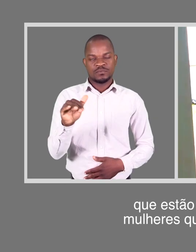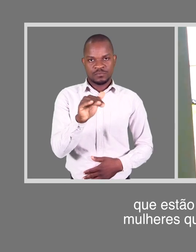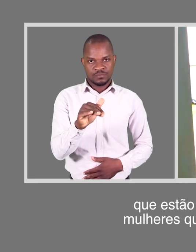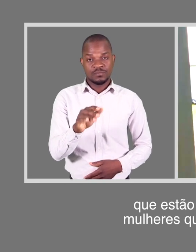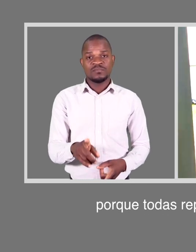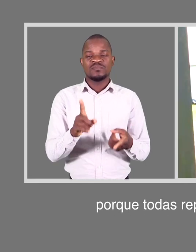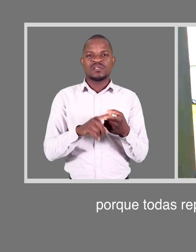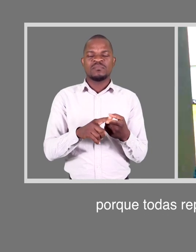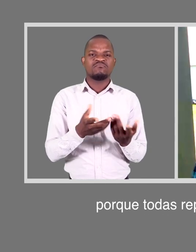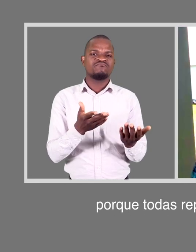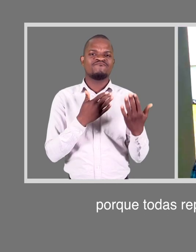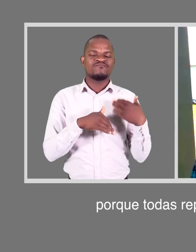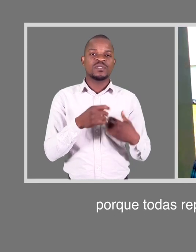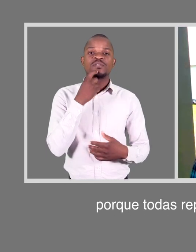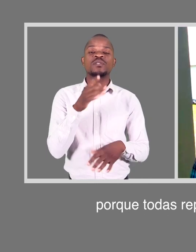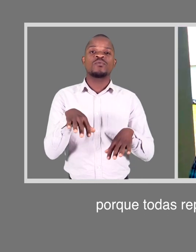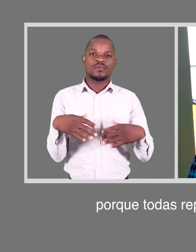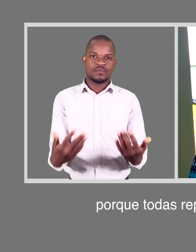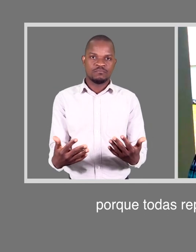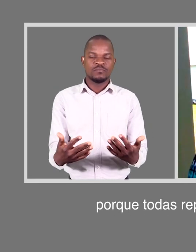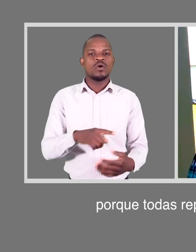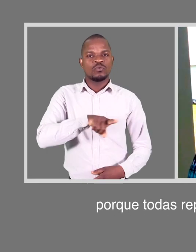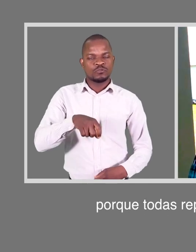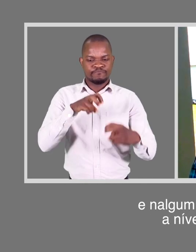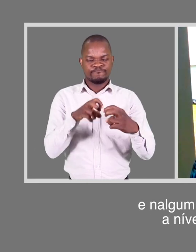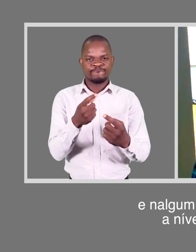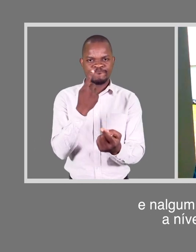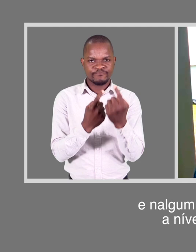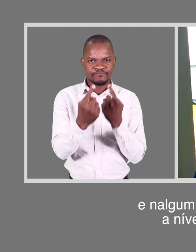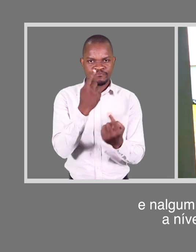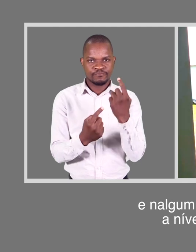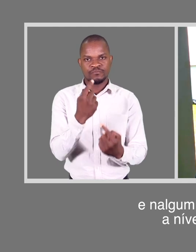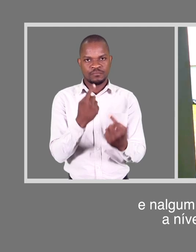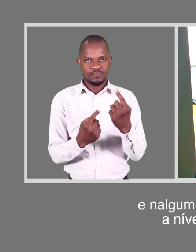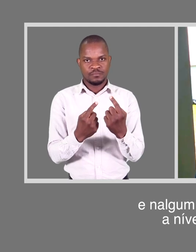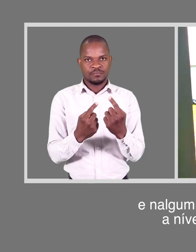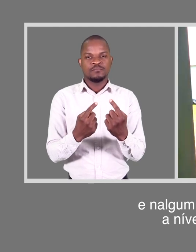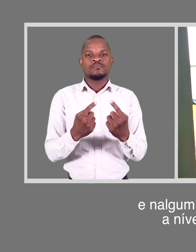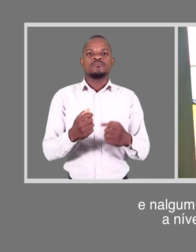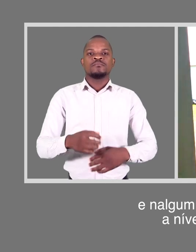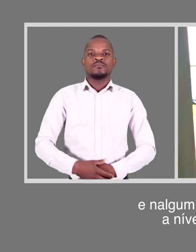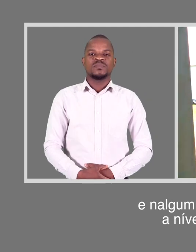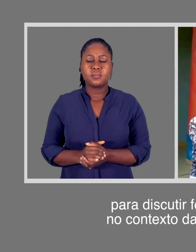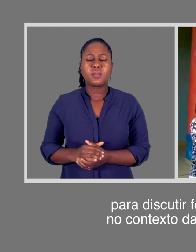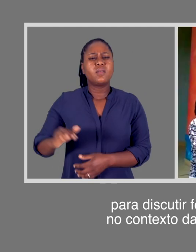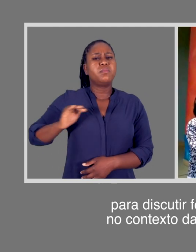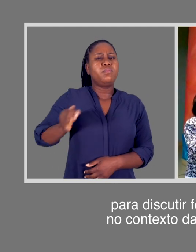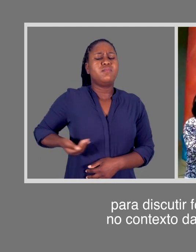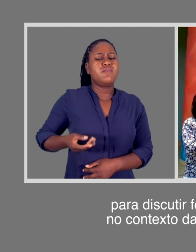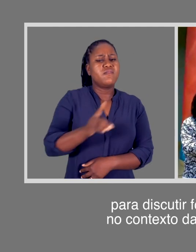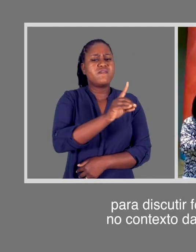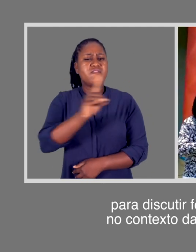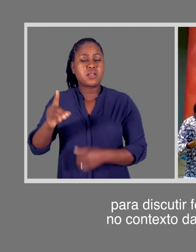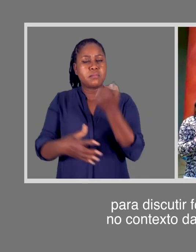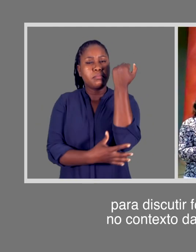que estão nas comunidades, porque todas representam alguma associação e em algum momento fazem réplica a nível das comunidades. A mulher